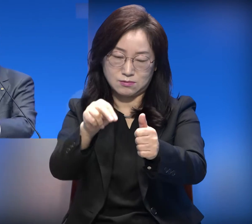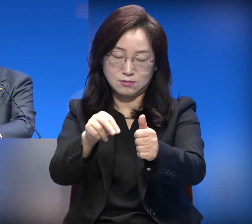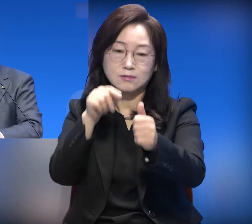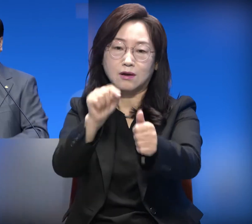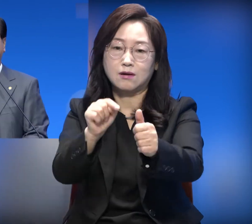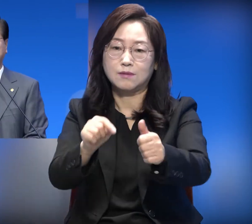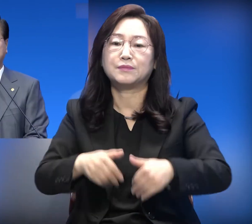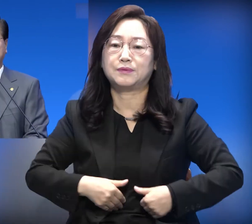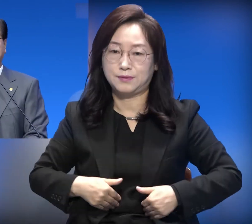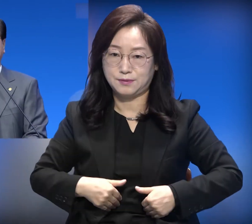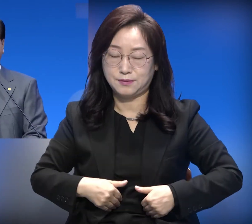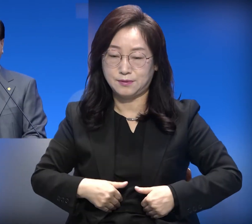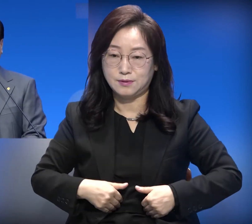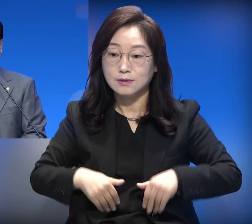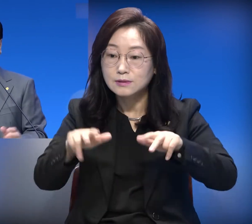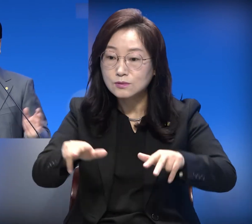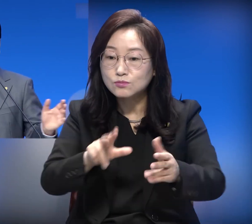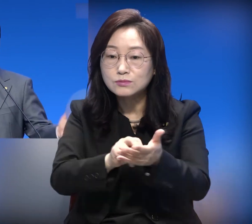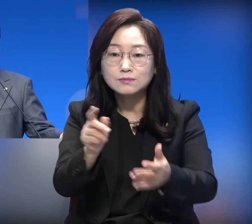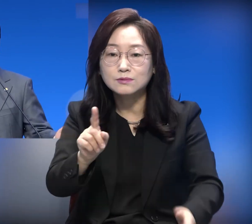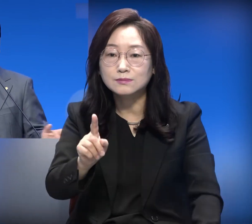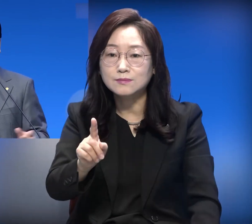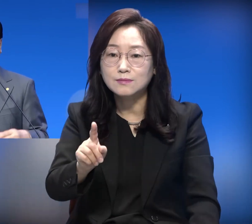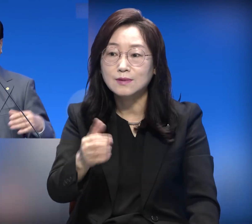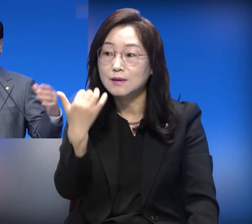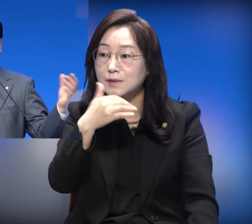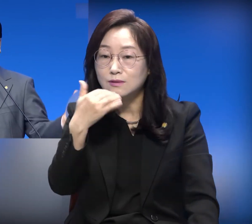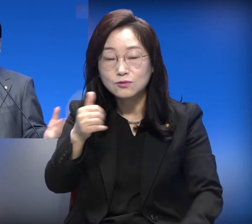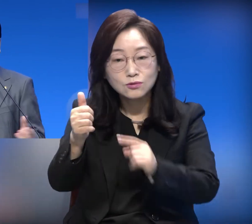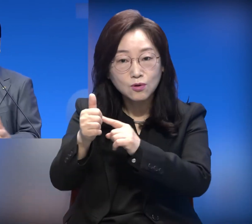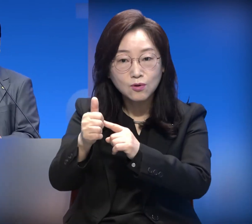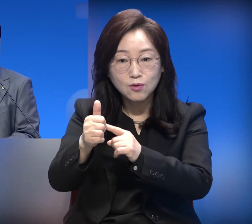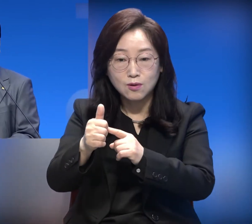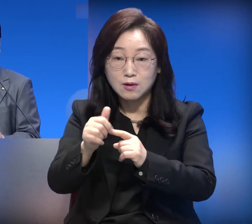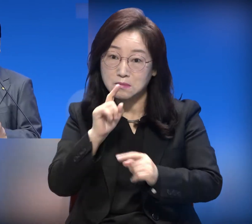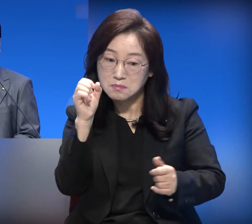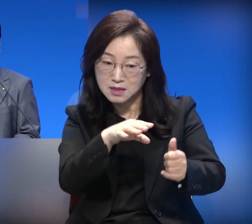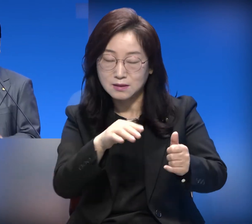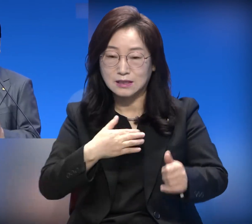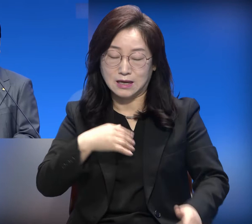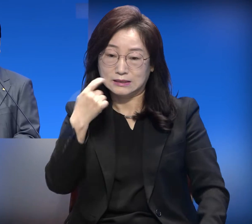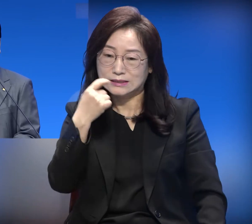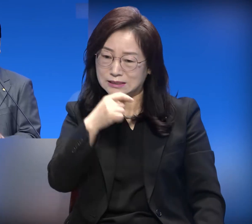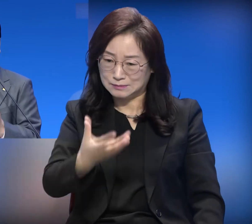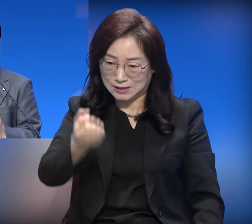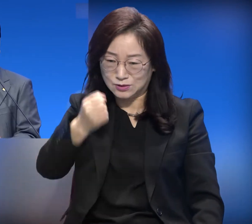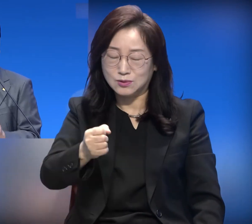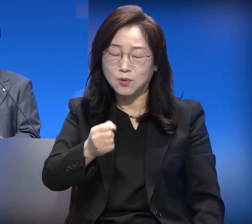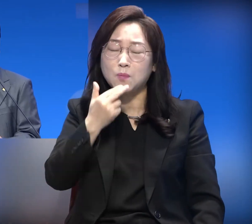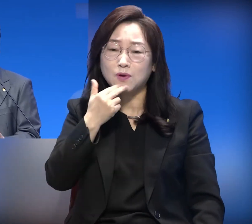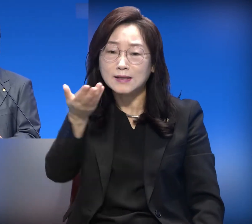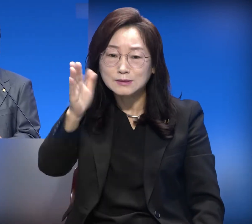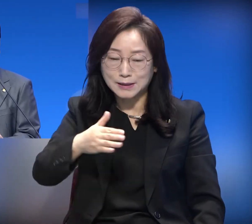오늘 우리들의 문제가 무엇입니까? 베드로는 은과 금은 내게 없거니와 내게 있는 것을 내게 주노니 곧 나사렛 예수 그리스도의 이름으로